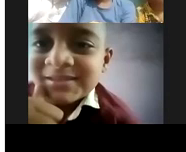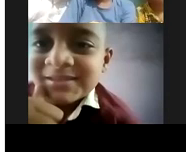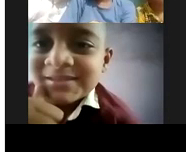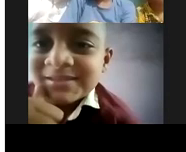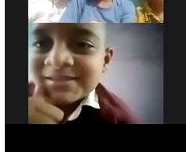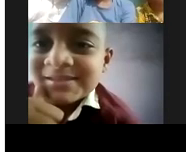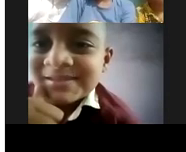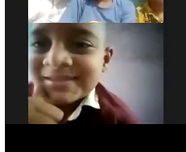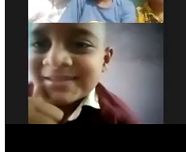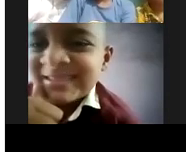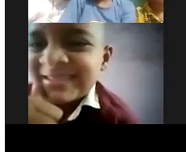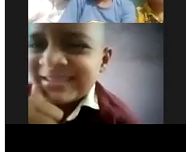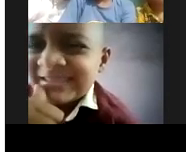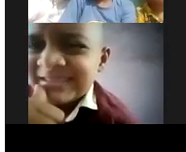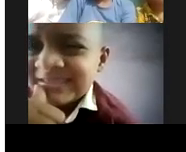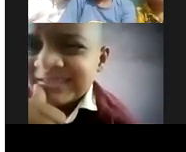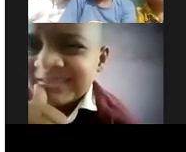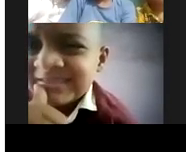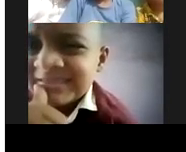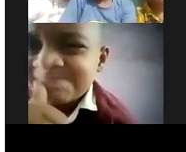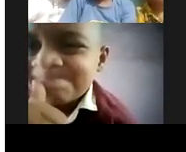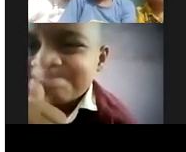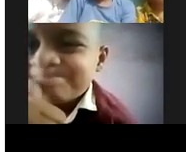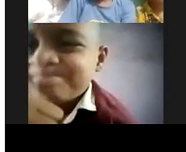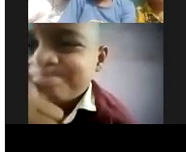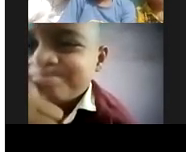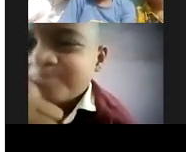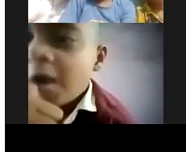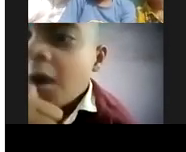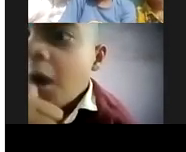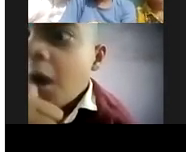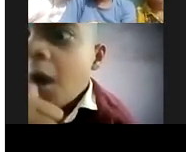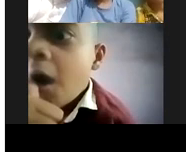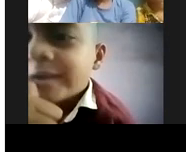Thank you.